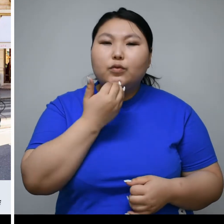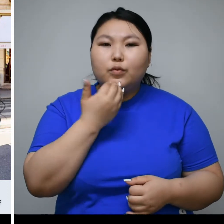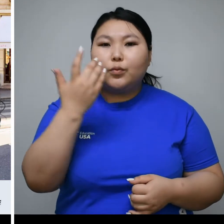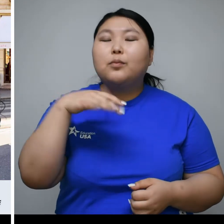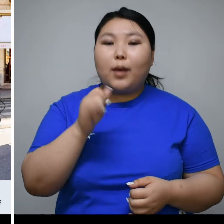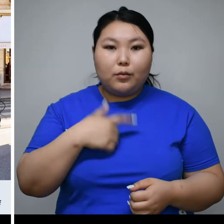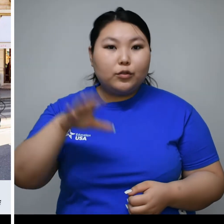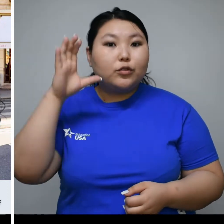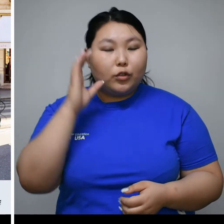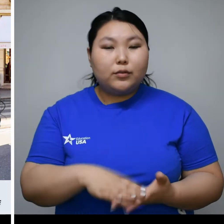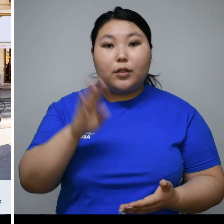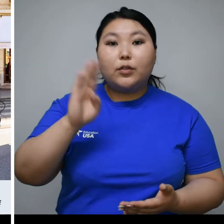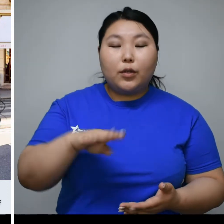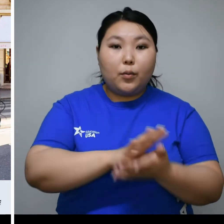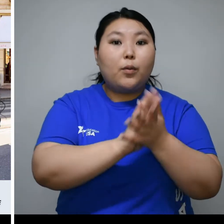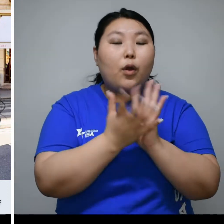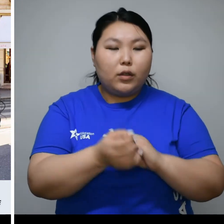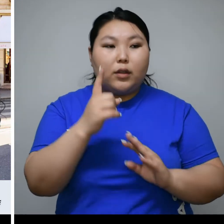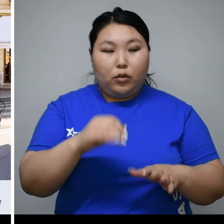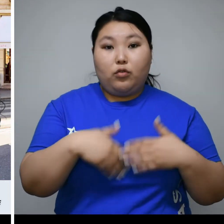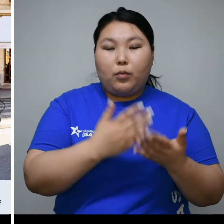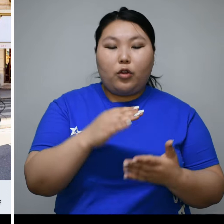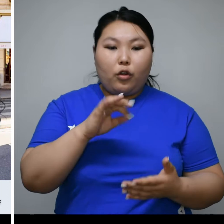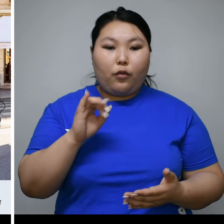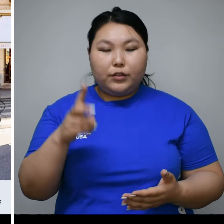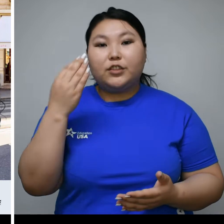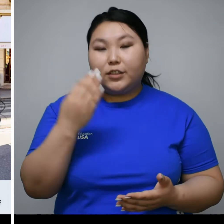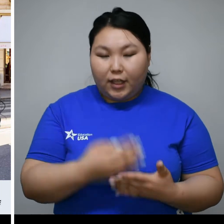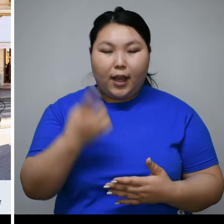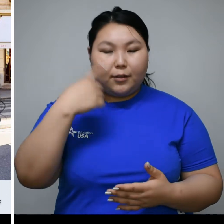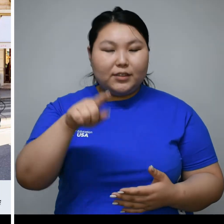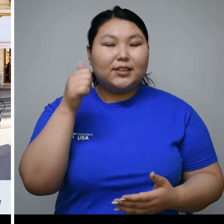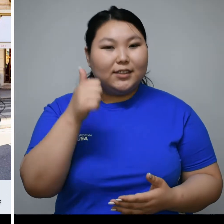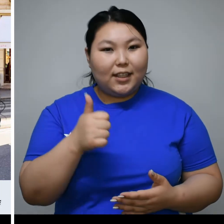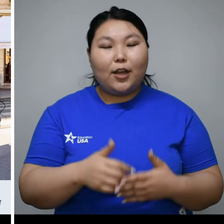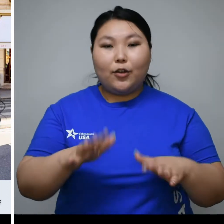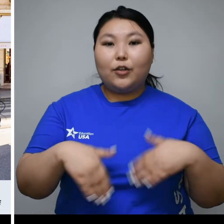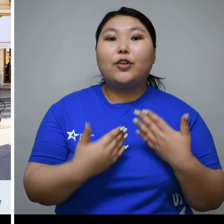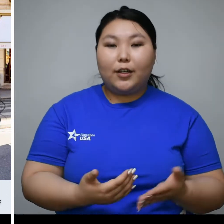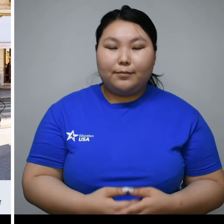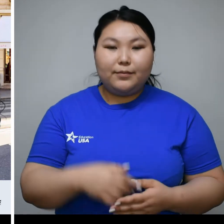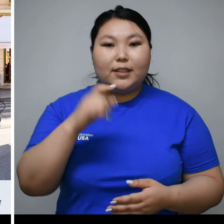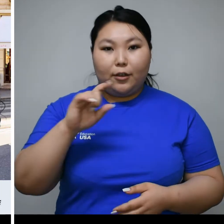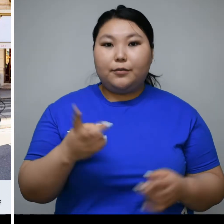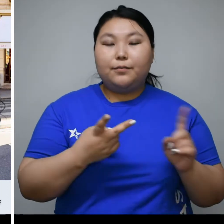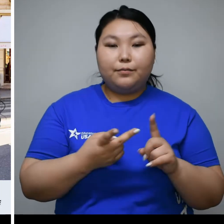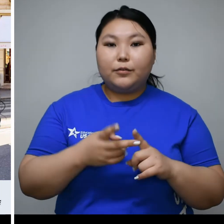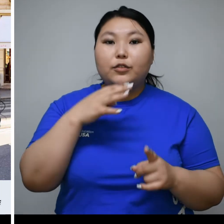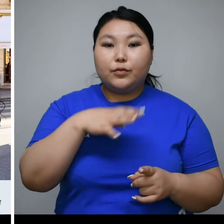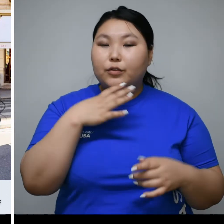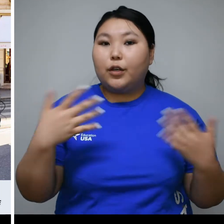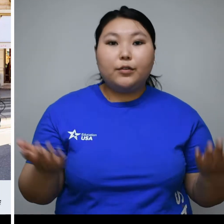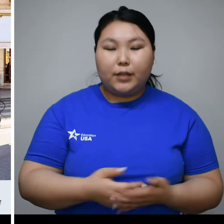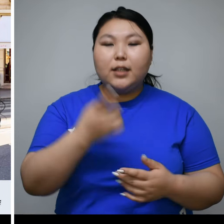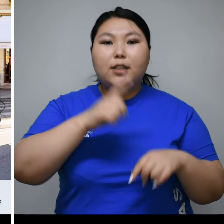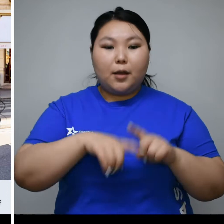цөөхөн байдаг гэж би сонсч байсан. Тийм болохоор нэгэн төгж байгаагийнх TOEFL-ийн шалгалтаа хамгийн сайнаараа өгөөрөө. За хоёрдугаар зөвлөгөө